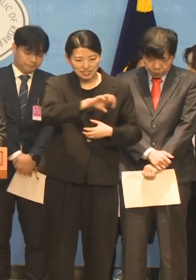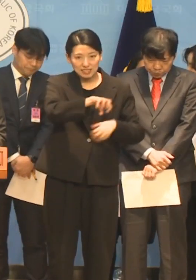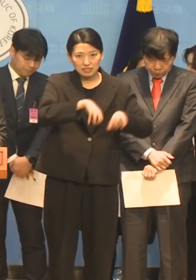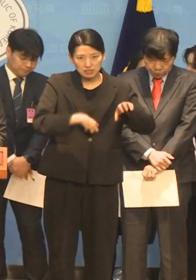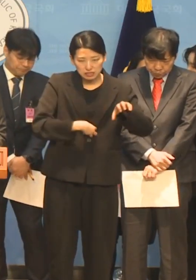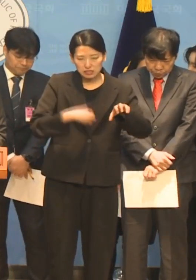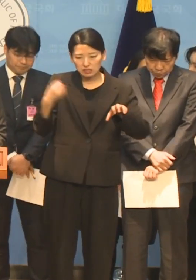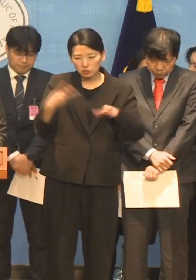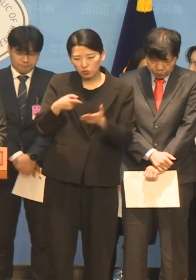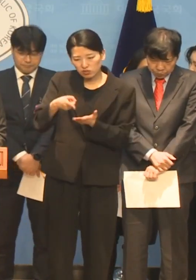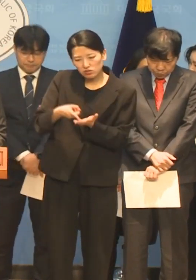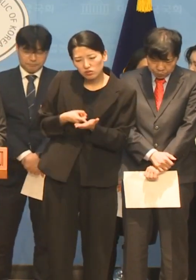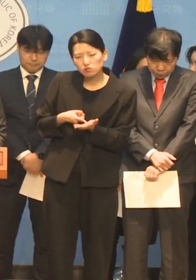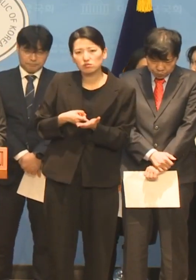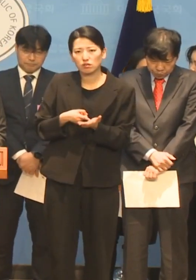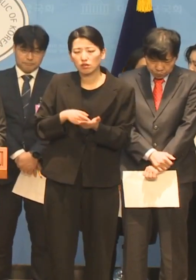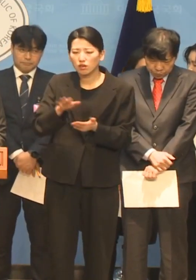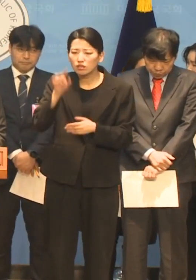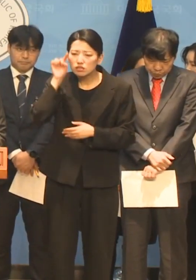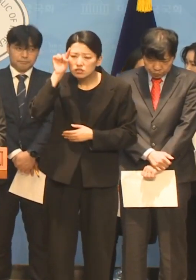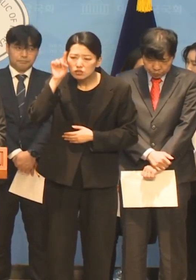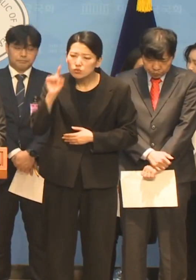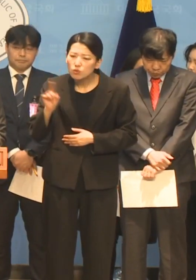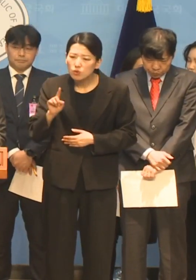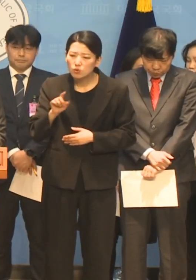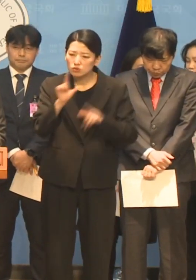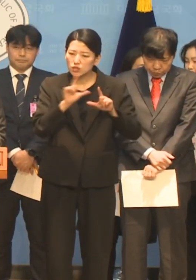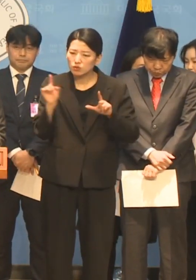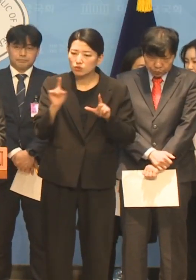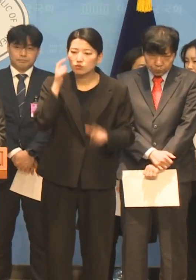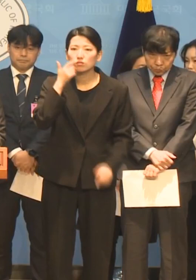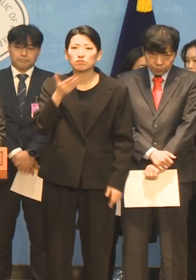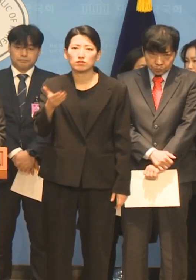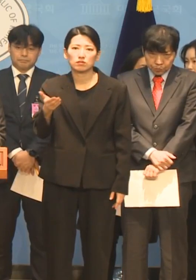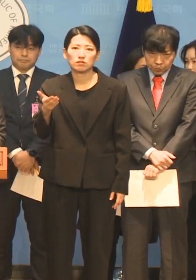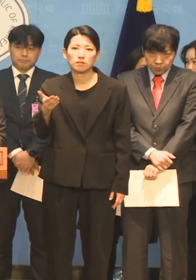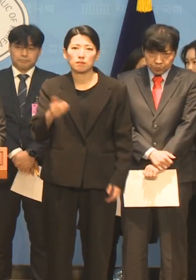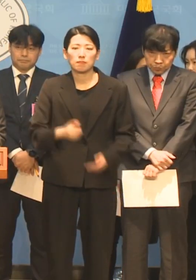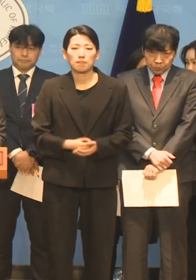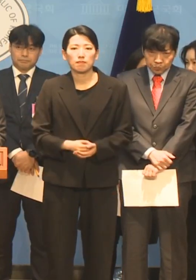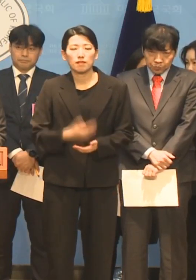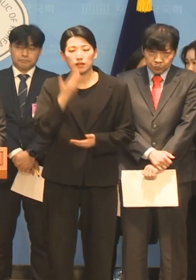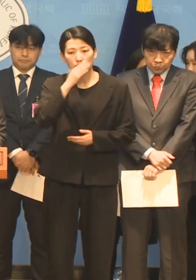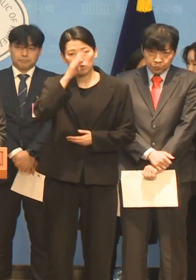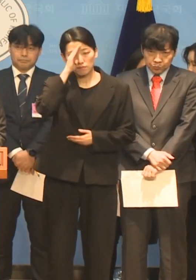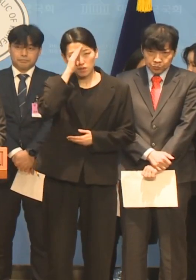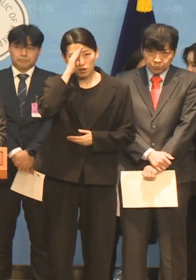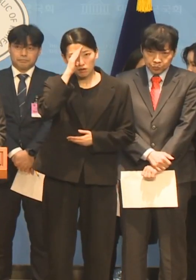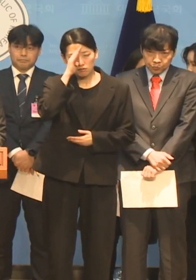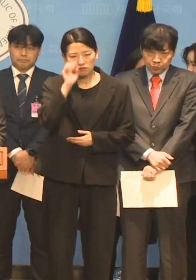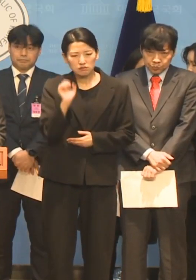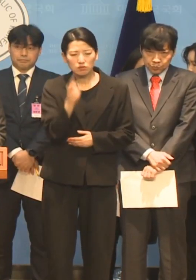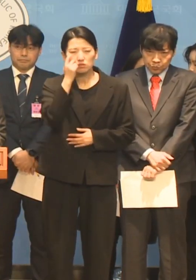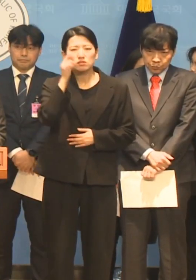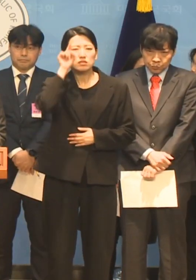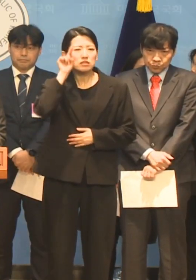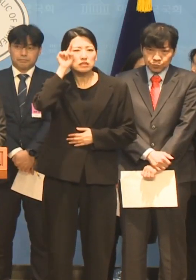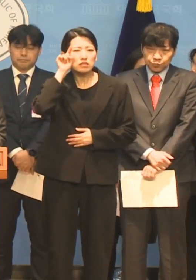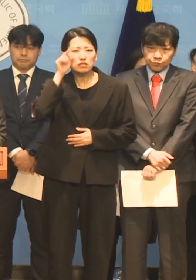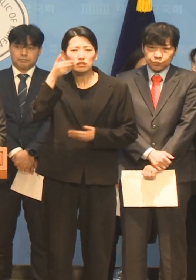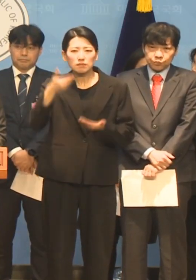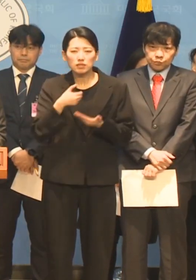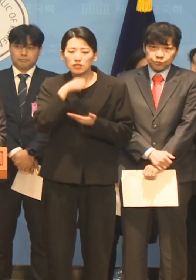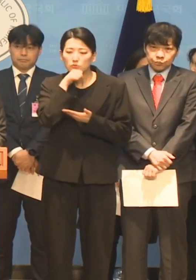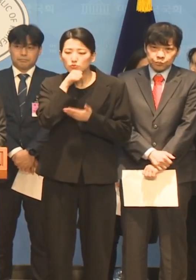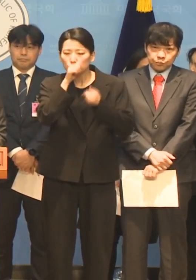포함되었습니다. 환자들의 스트레스 정도를 파악하기 위해서 당뇨병 관련 스트레스 측정 도구를 활용해 당뇨병이 그 증상